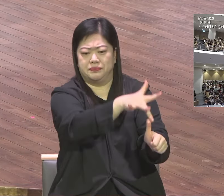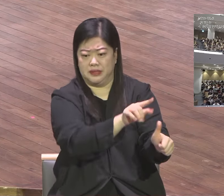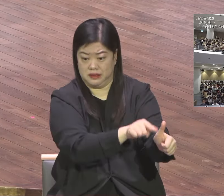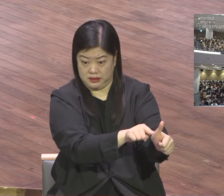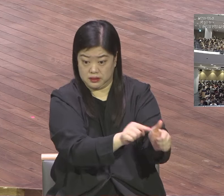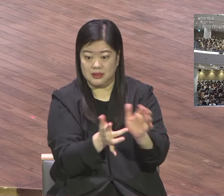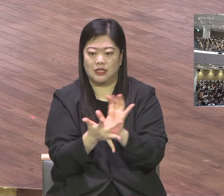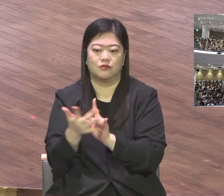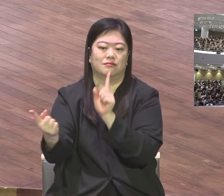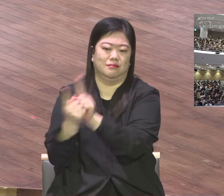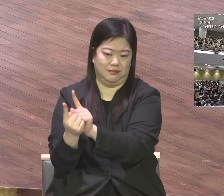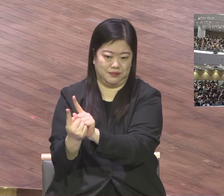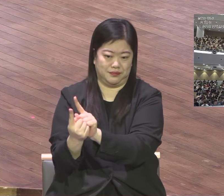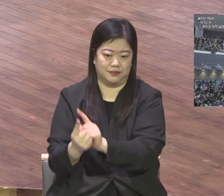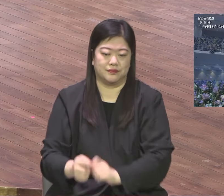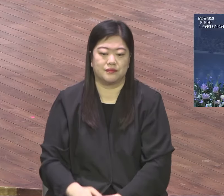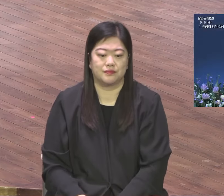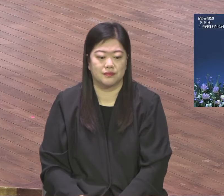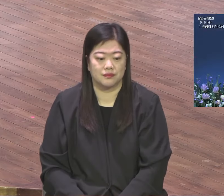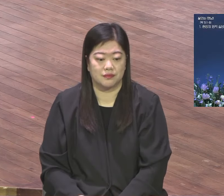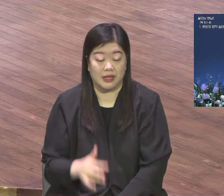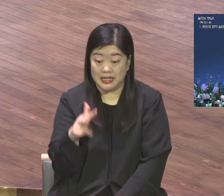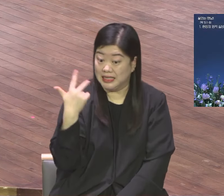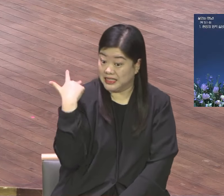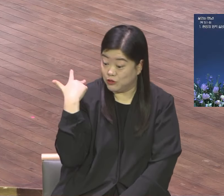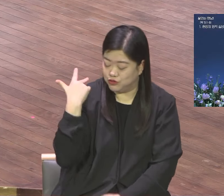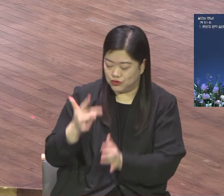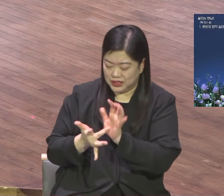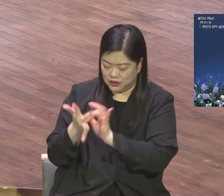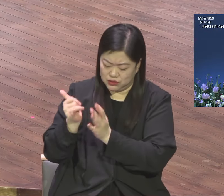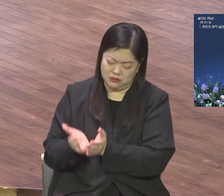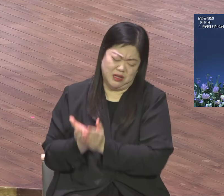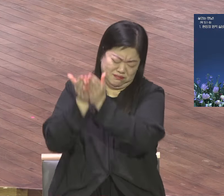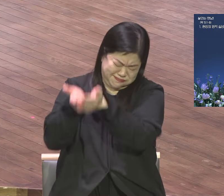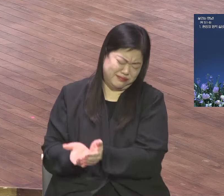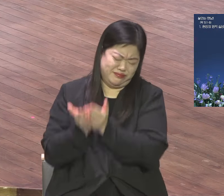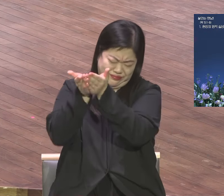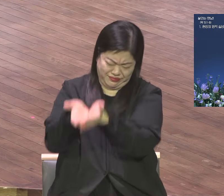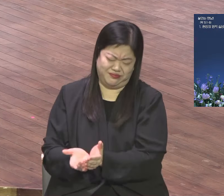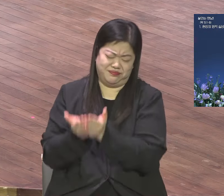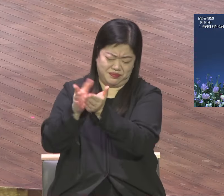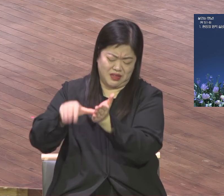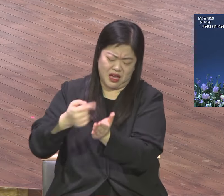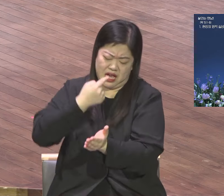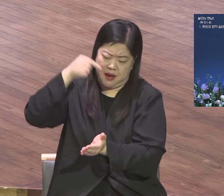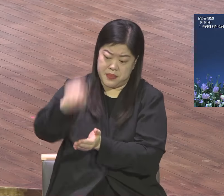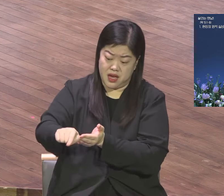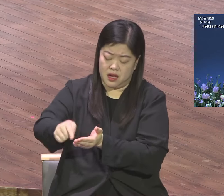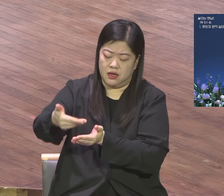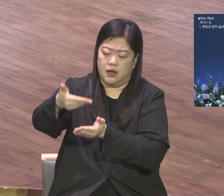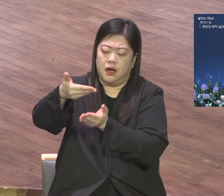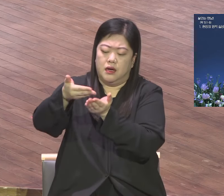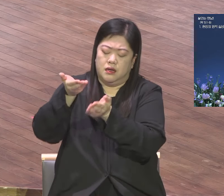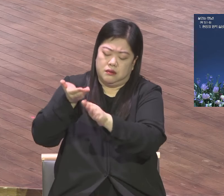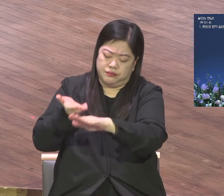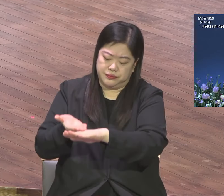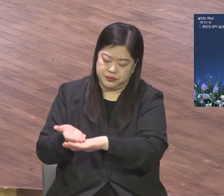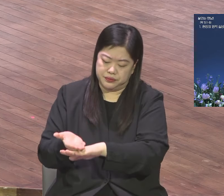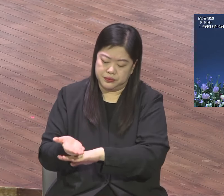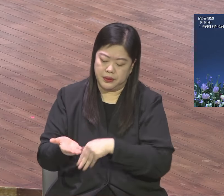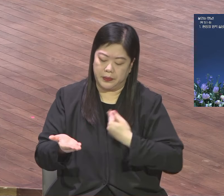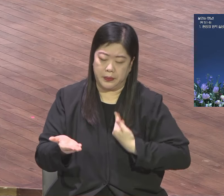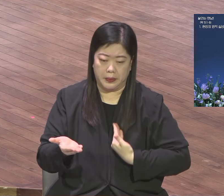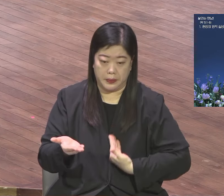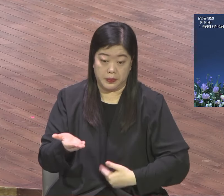광풍을 꾸짖어 잔잔하게 하신 예수님의 초자연적인 이적을 체험한 이 제자들은